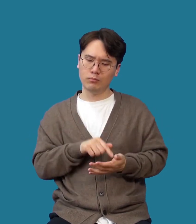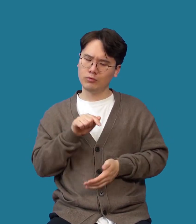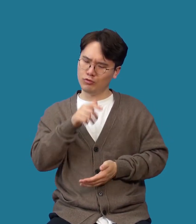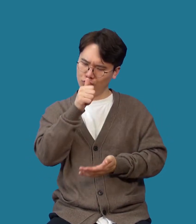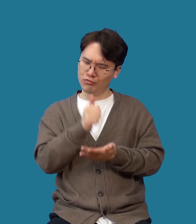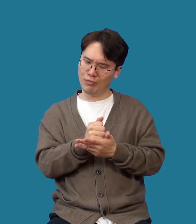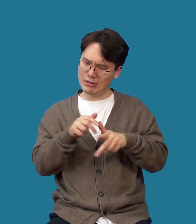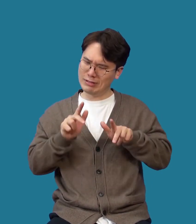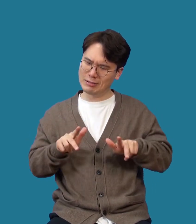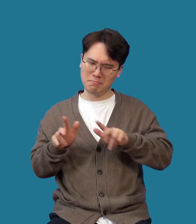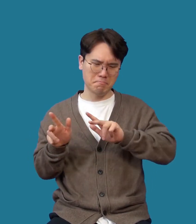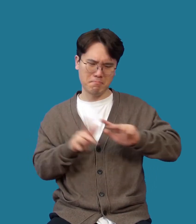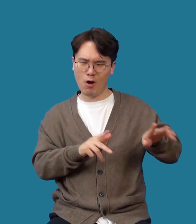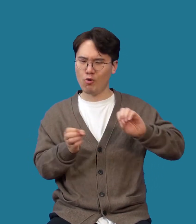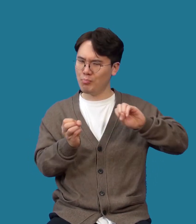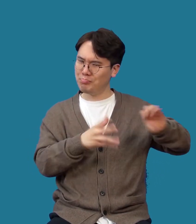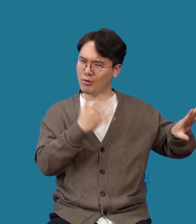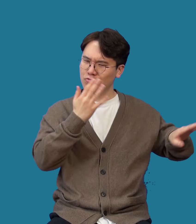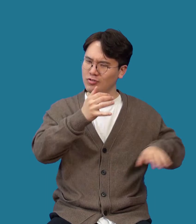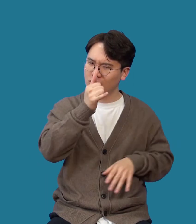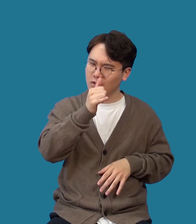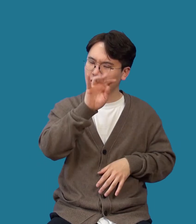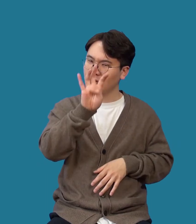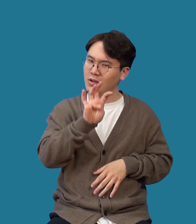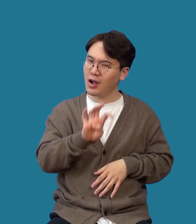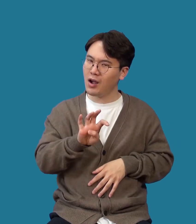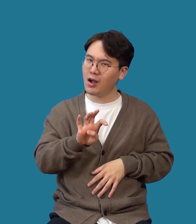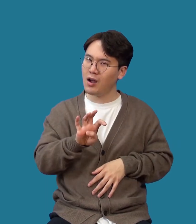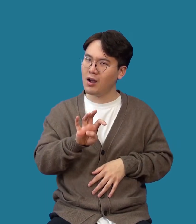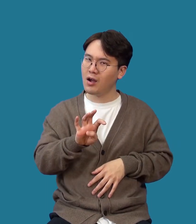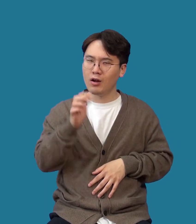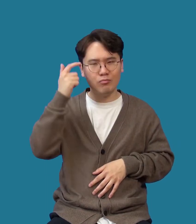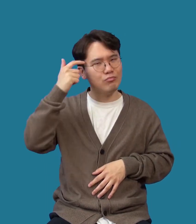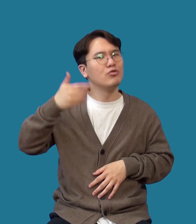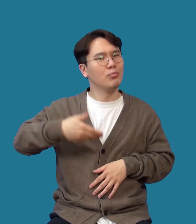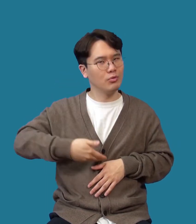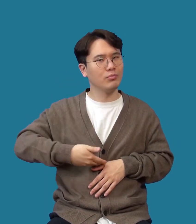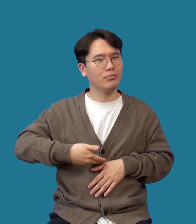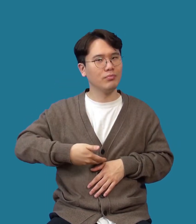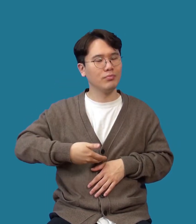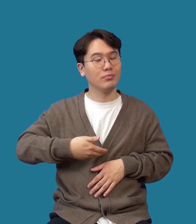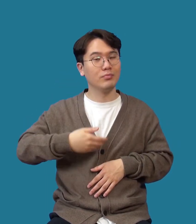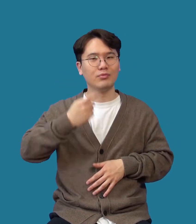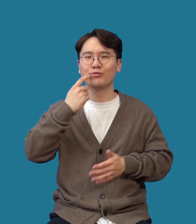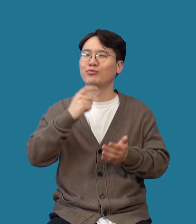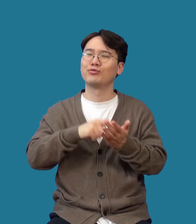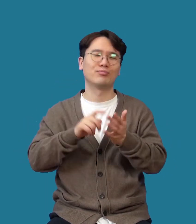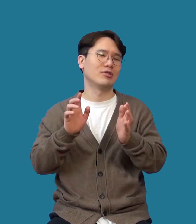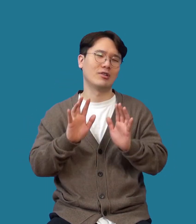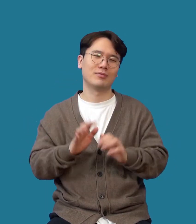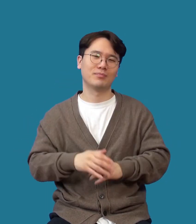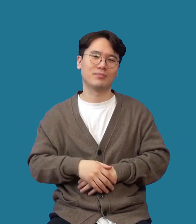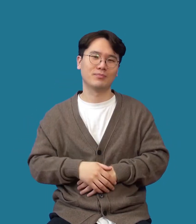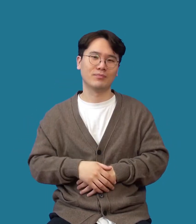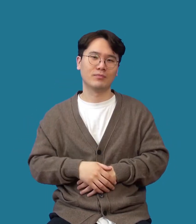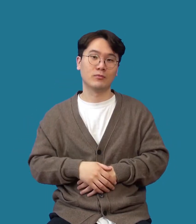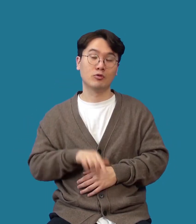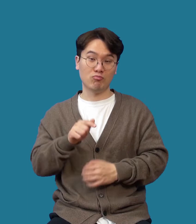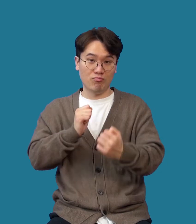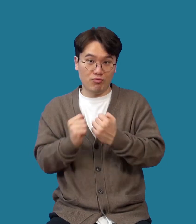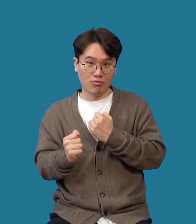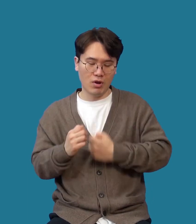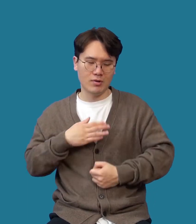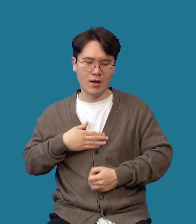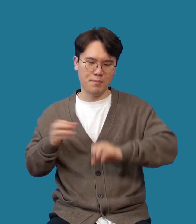물어보십시오. 쉽지 않을 겁니다. 그래도 내가 버려야 되겠다 결심을 하고